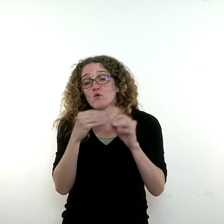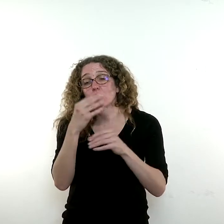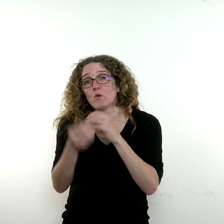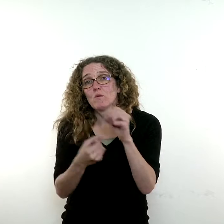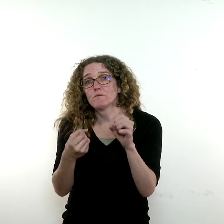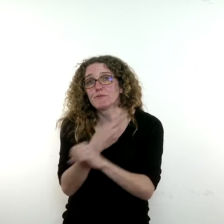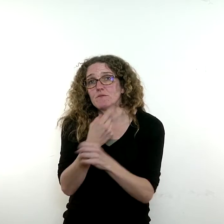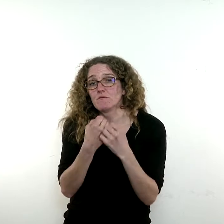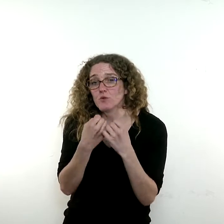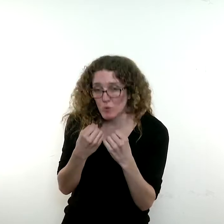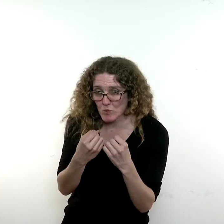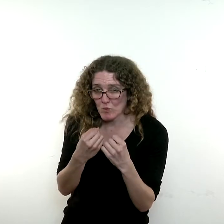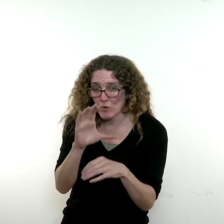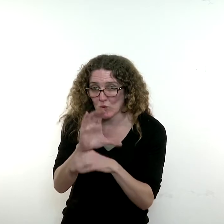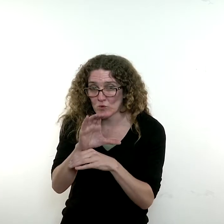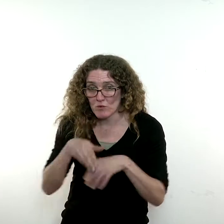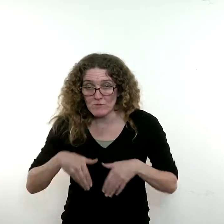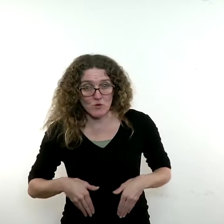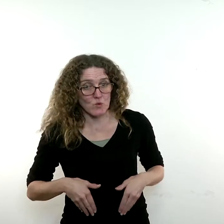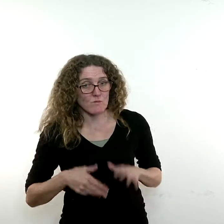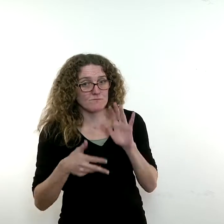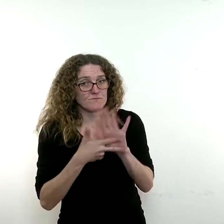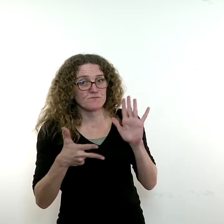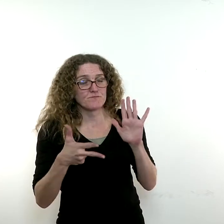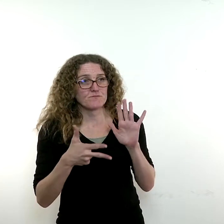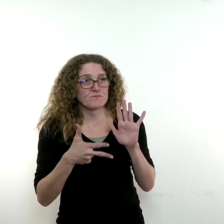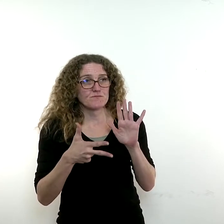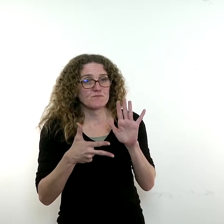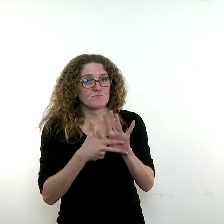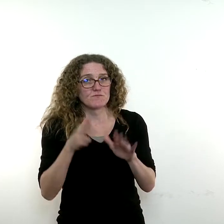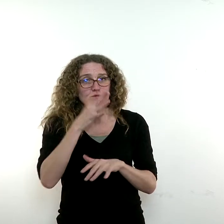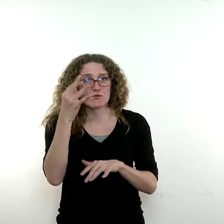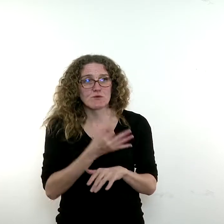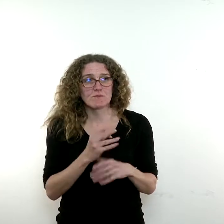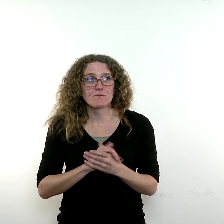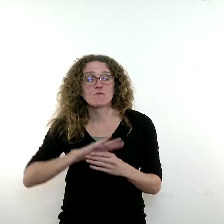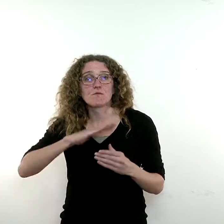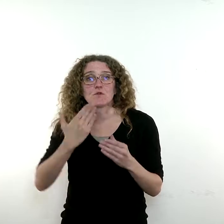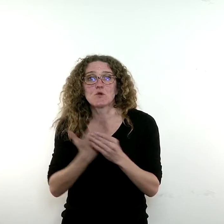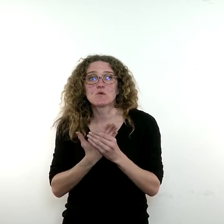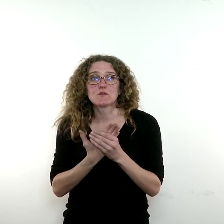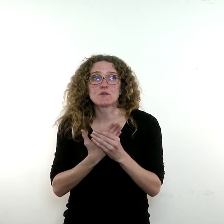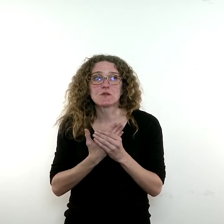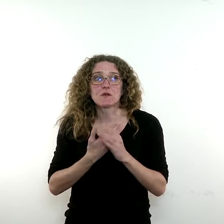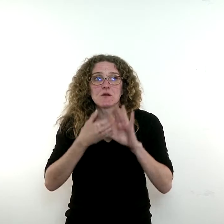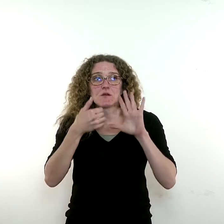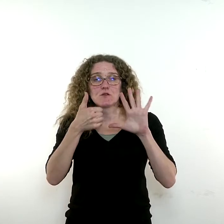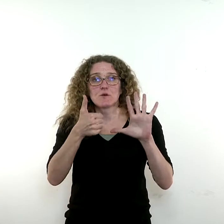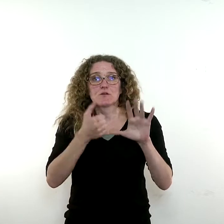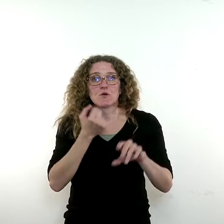Contre? Abstention? Adopté à l'unanimité.